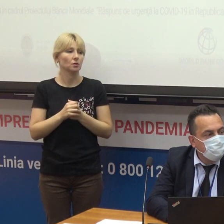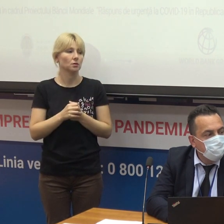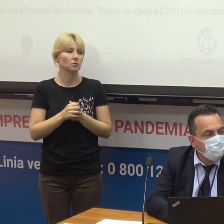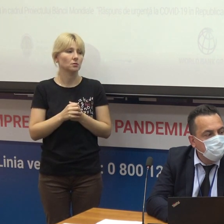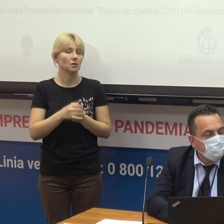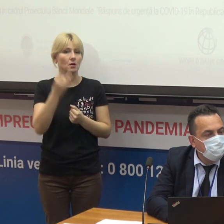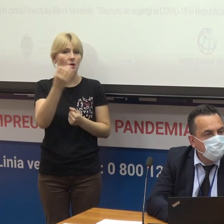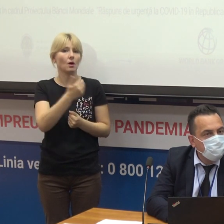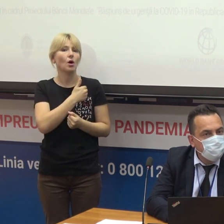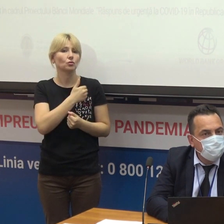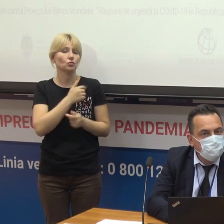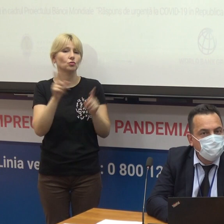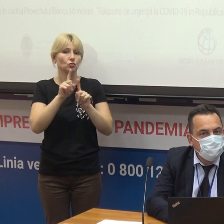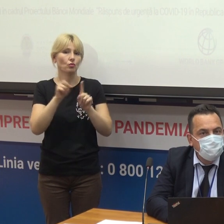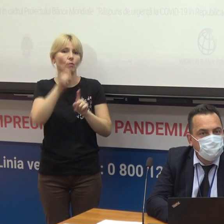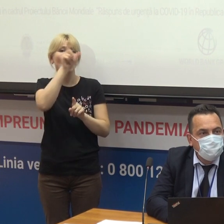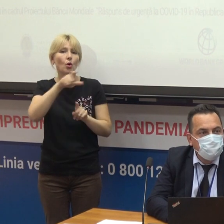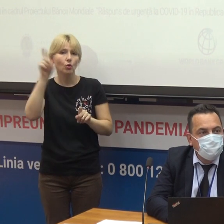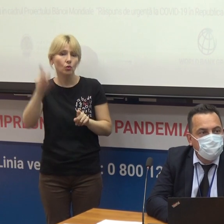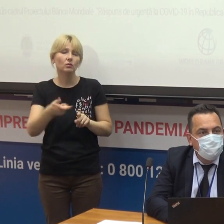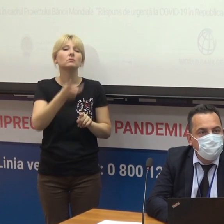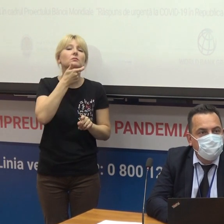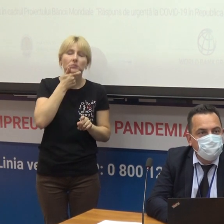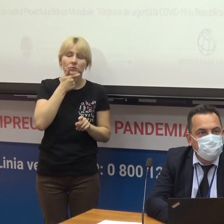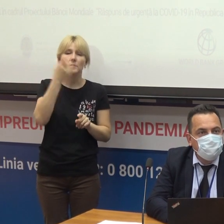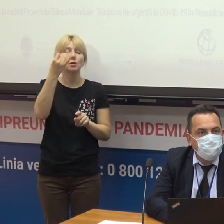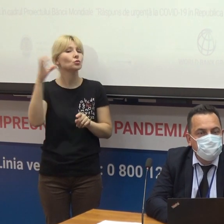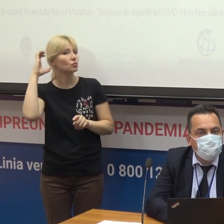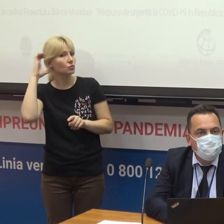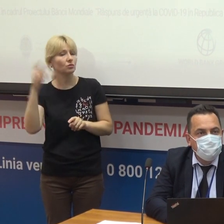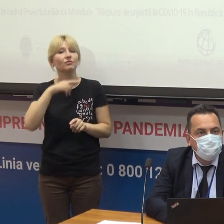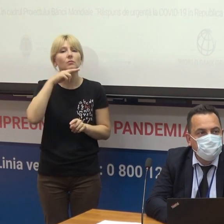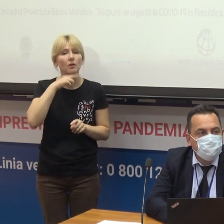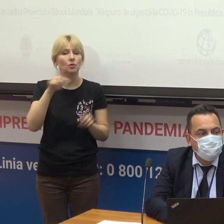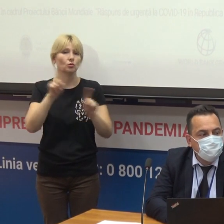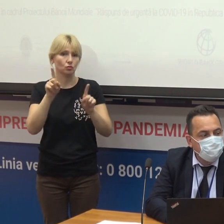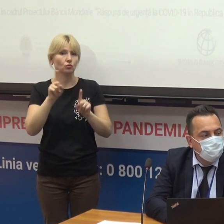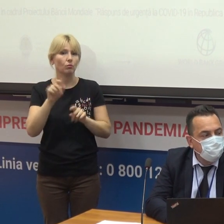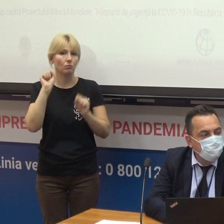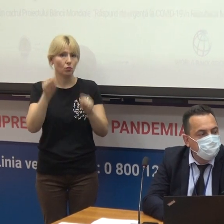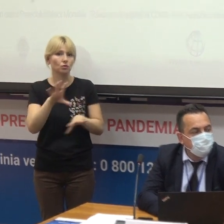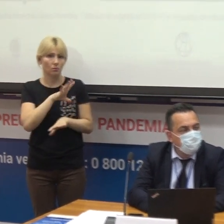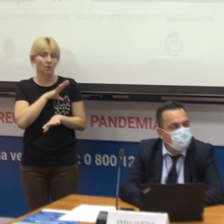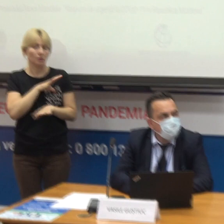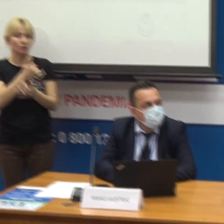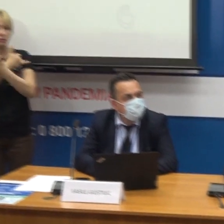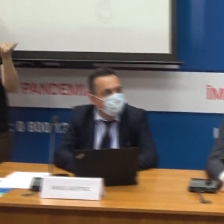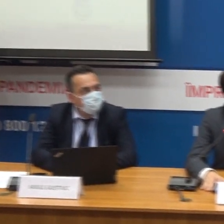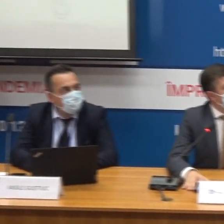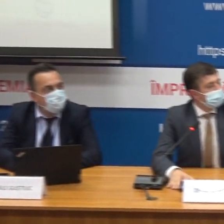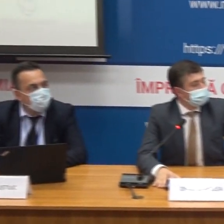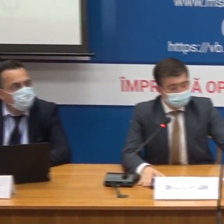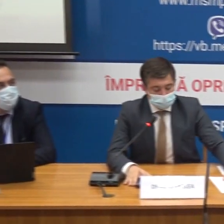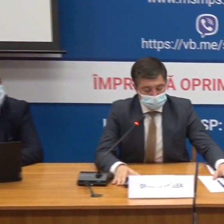îndemnăm să fie accesat și distribuit pentru a fi cât mai ușor de utilizat.